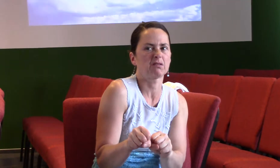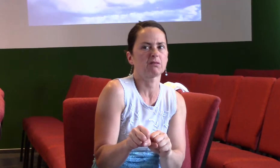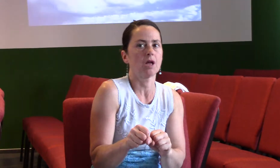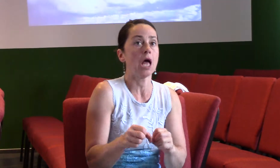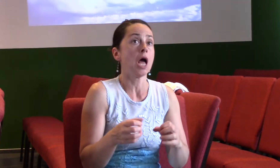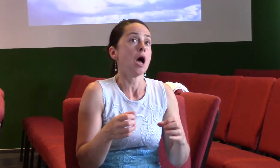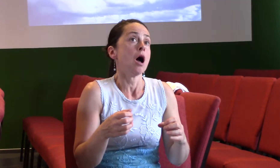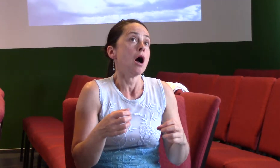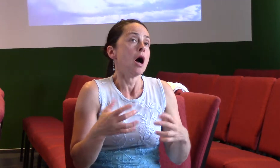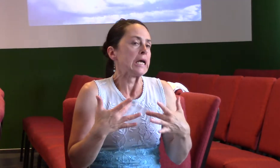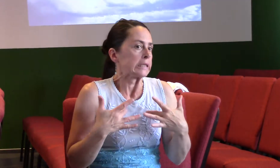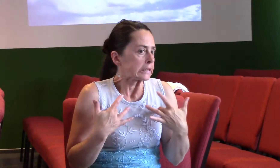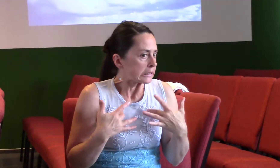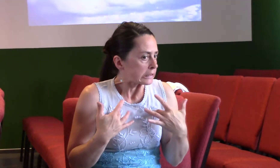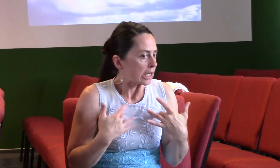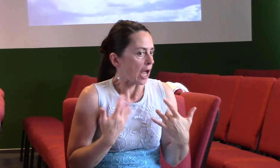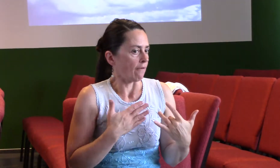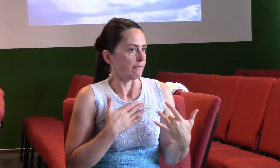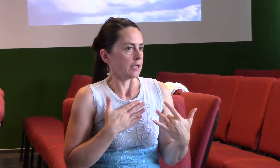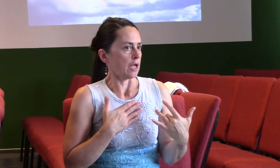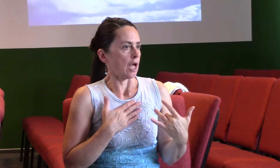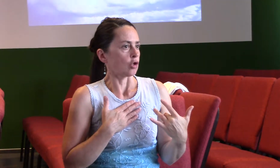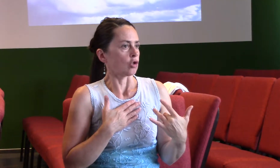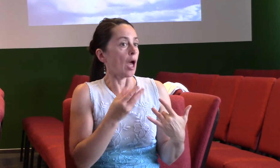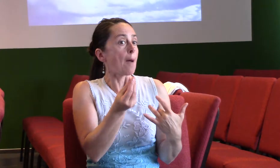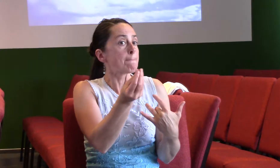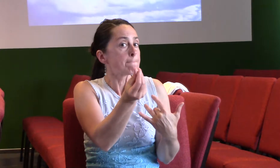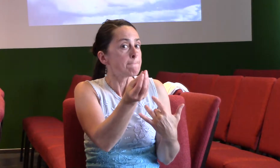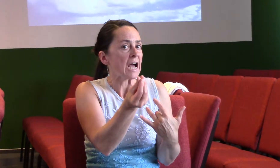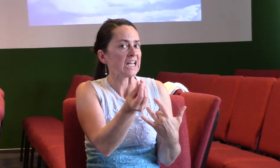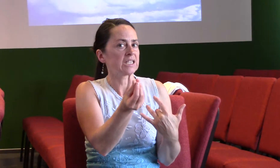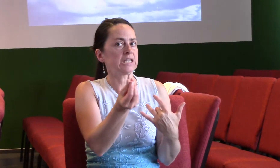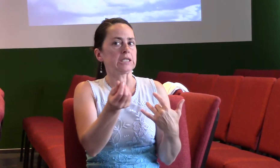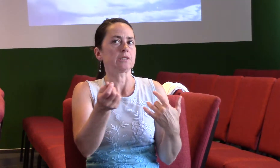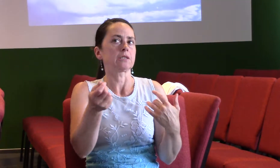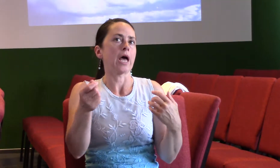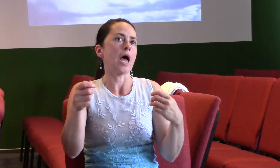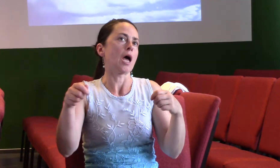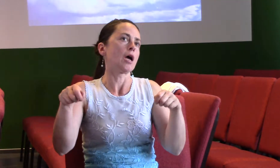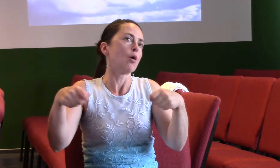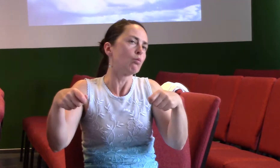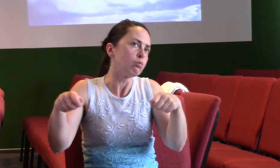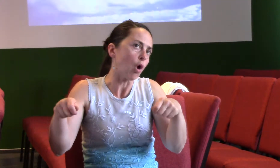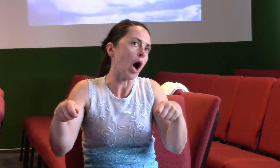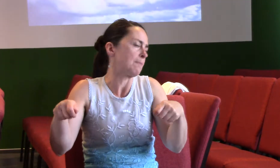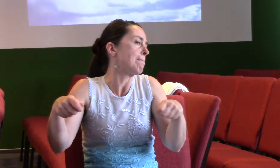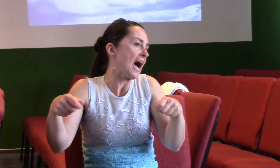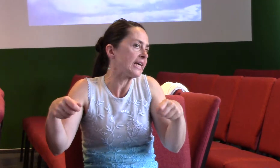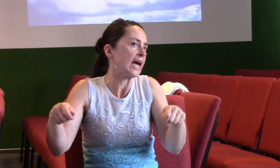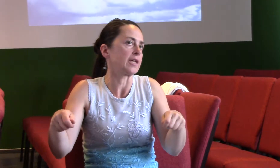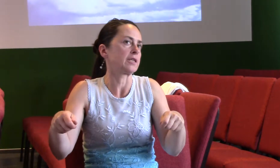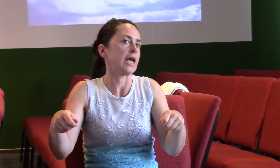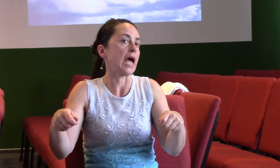napadá náš hlmotný majetek, naše vztahy, bude roztrhávat